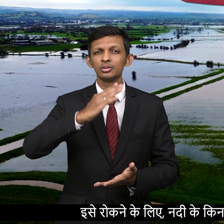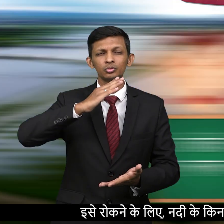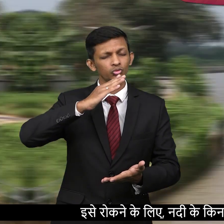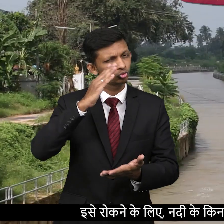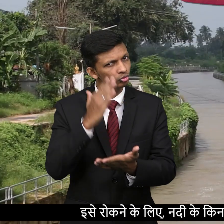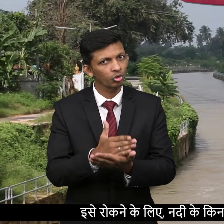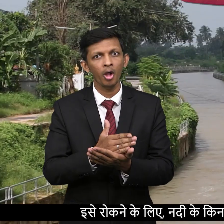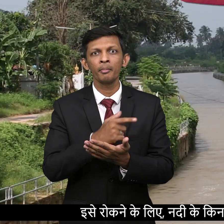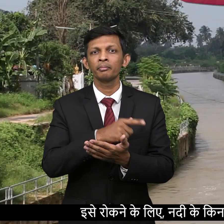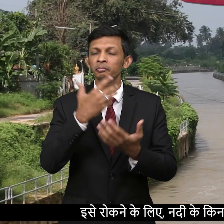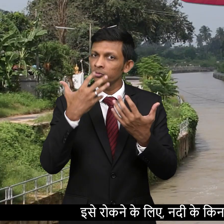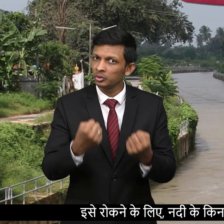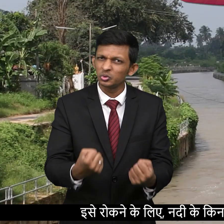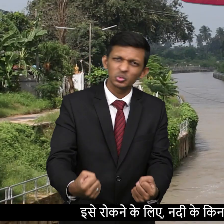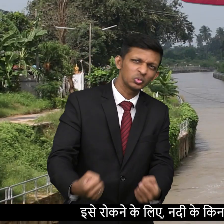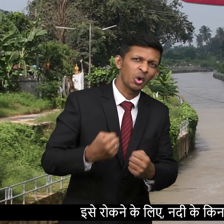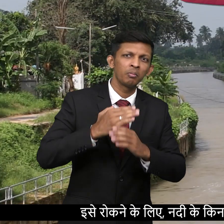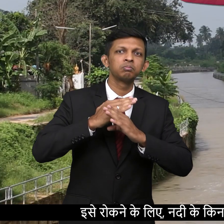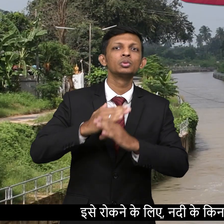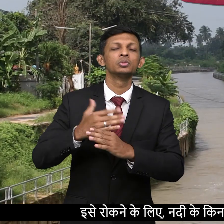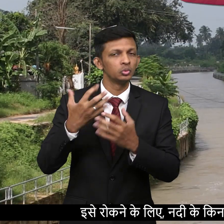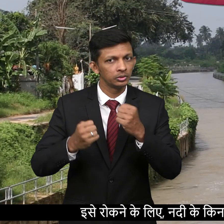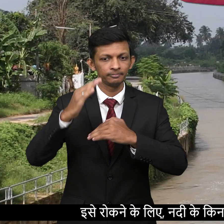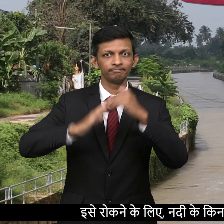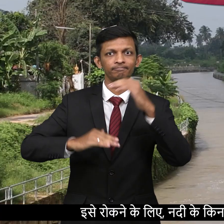इसे रोकने के लिए नदी के किनारे मजबूत